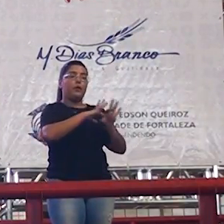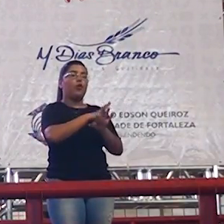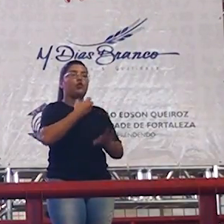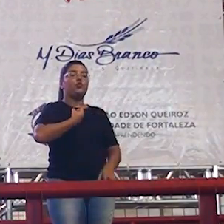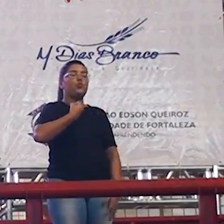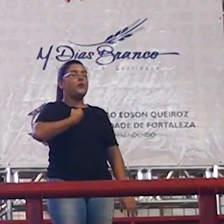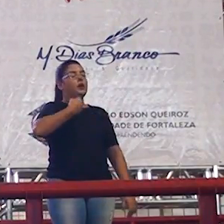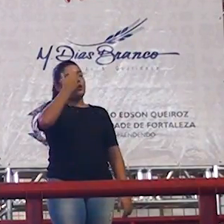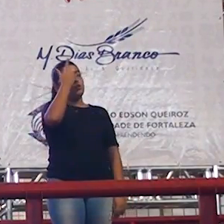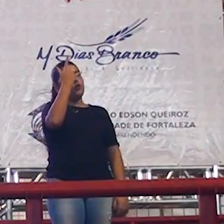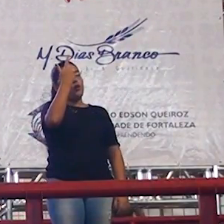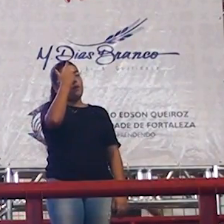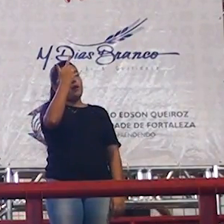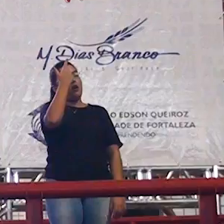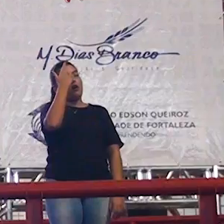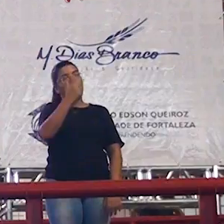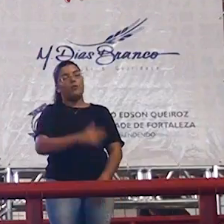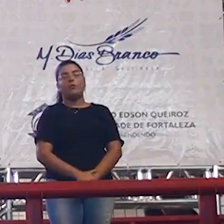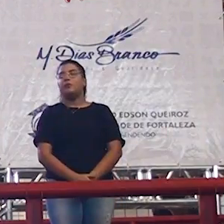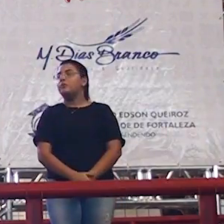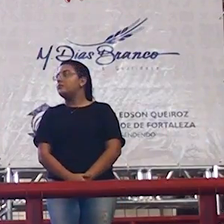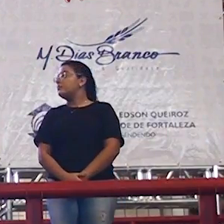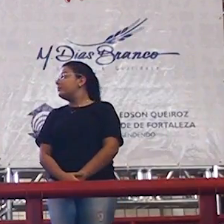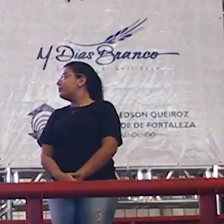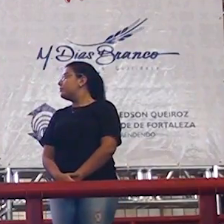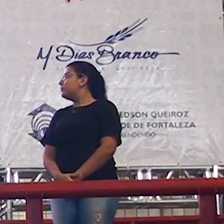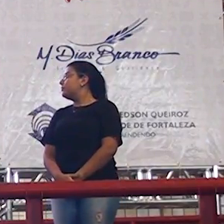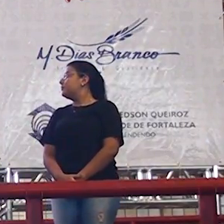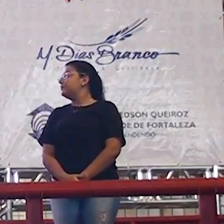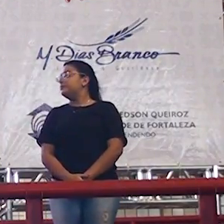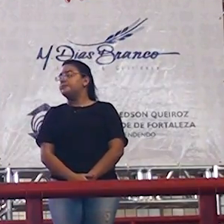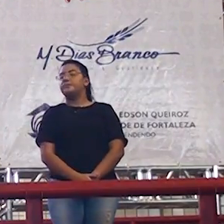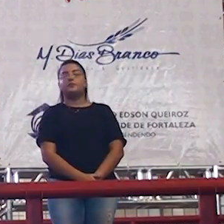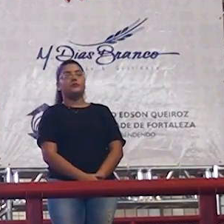e positivo. Isso é o número natural.